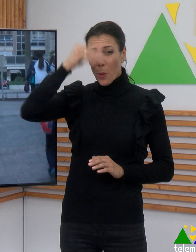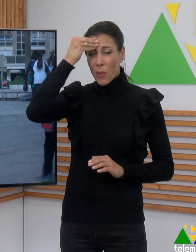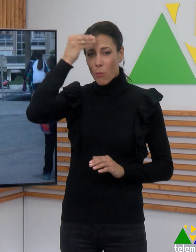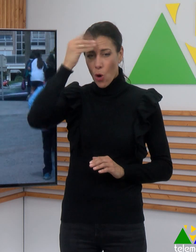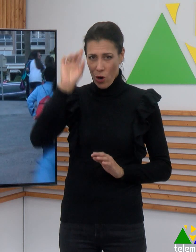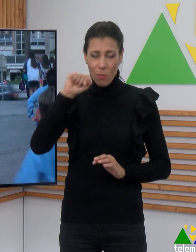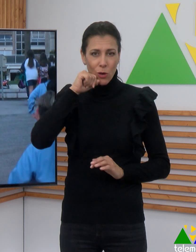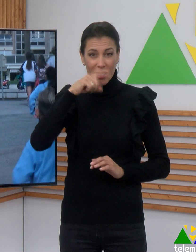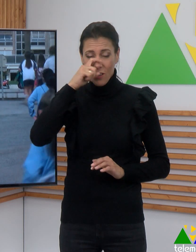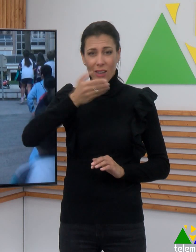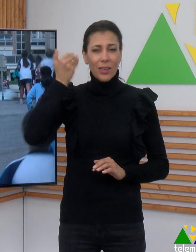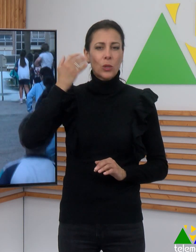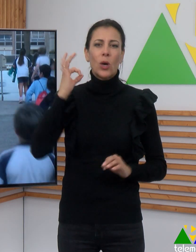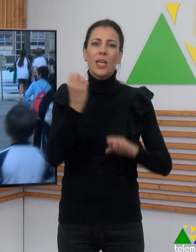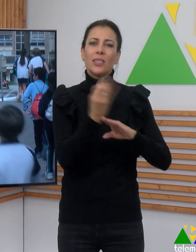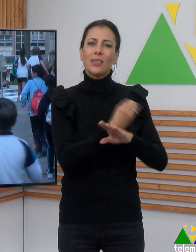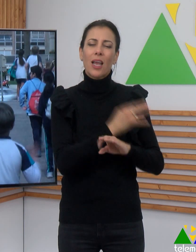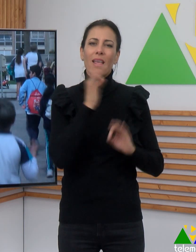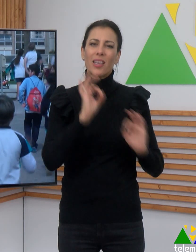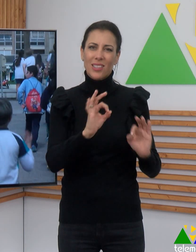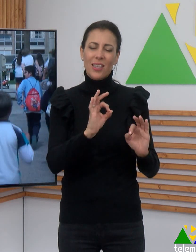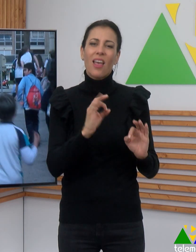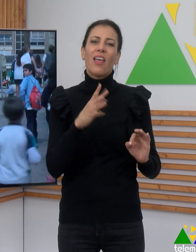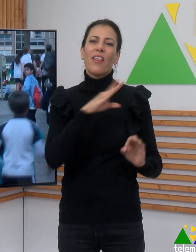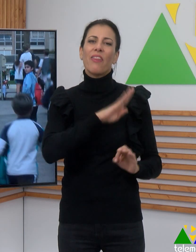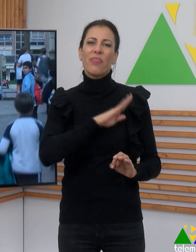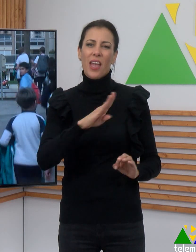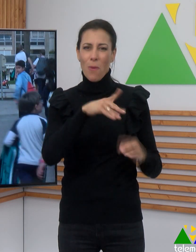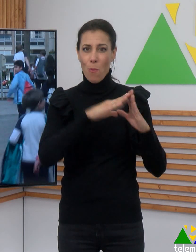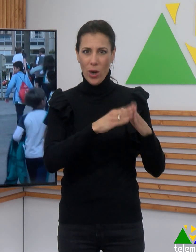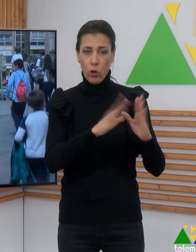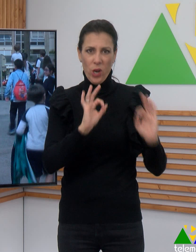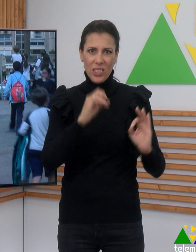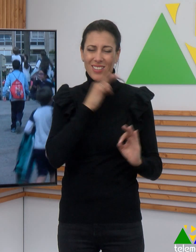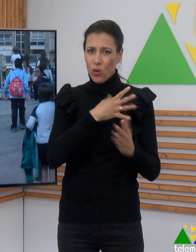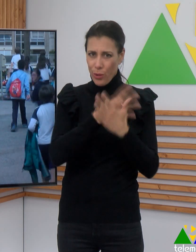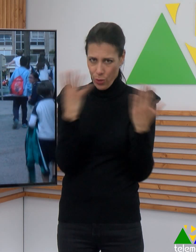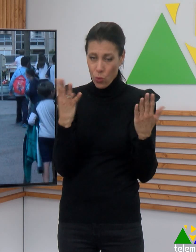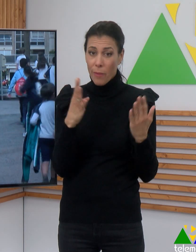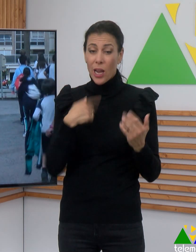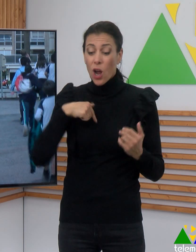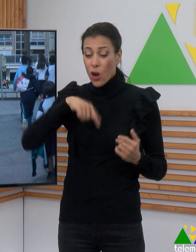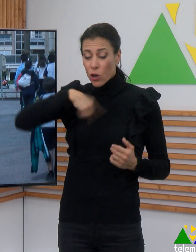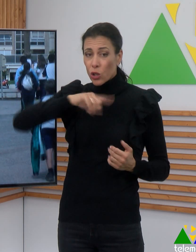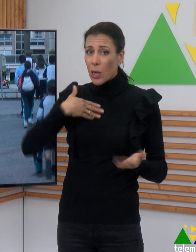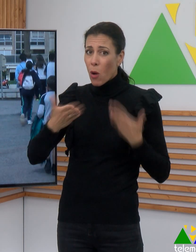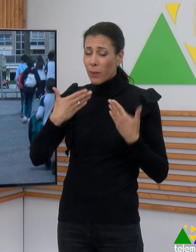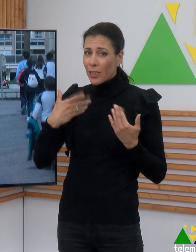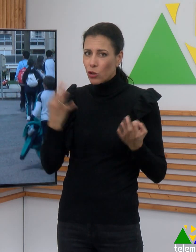era el tren del puerto, pero el tren del puerto era el siglo XIX. Lo que estamos hablando es